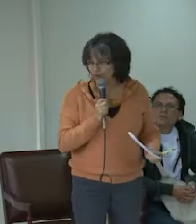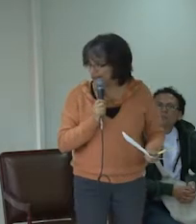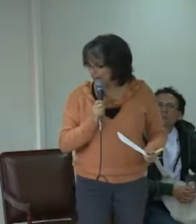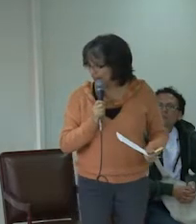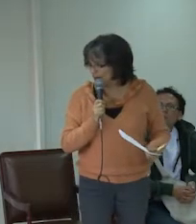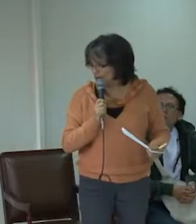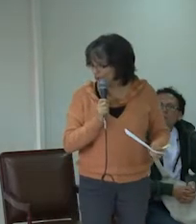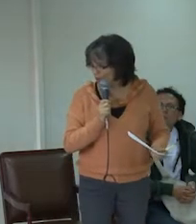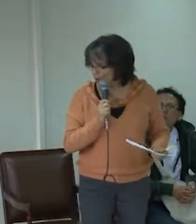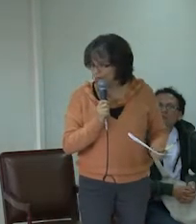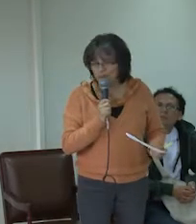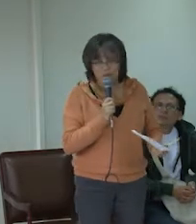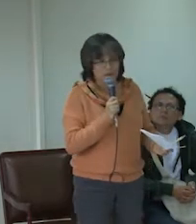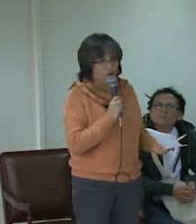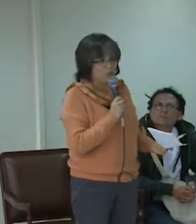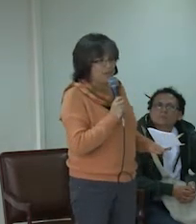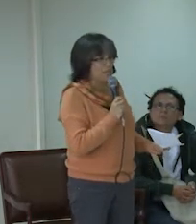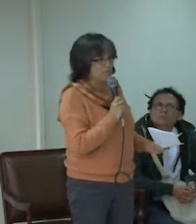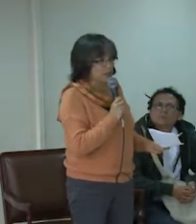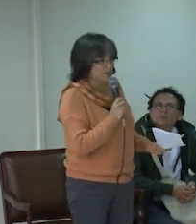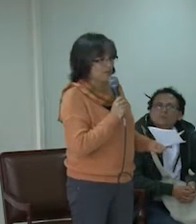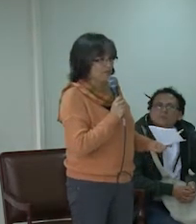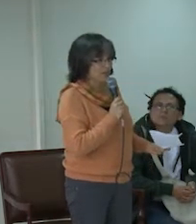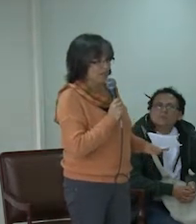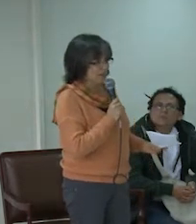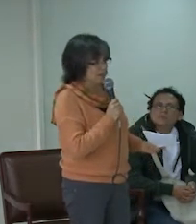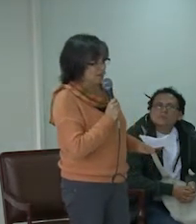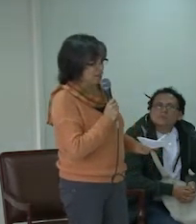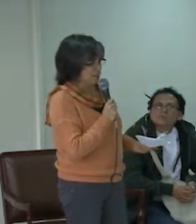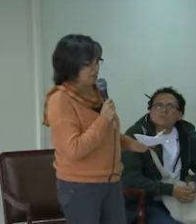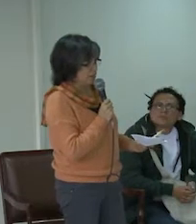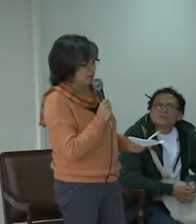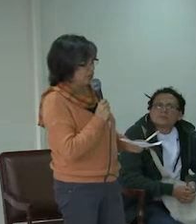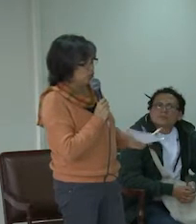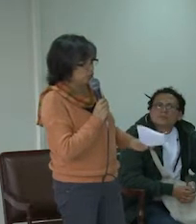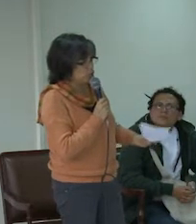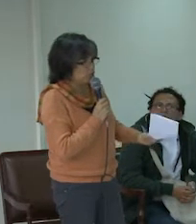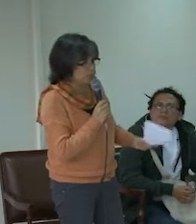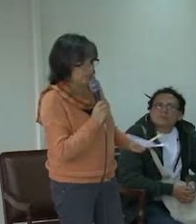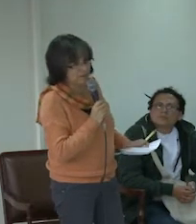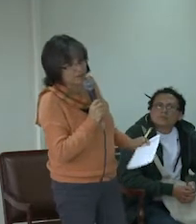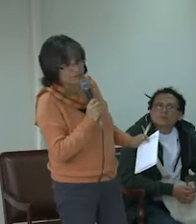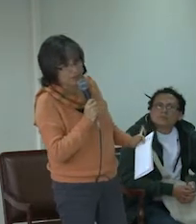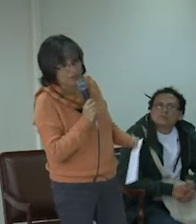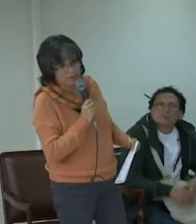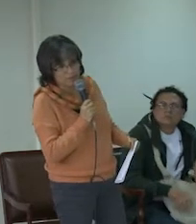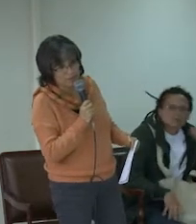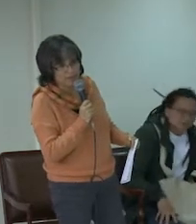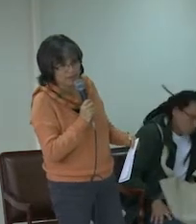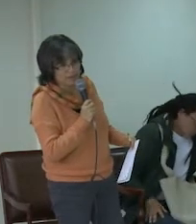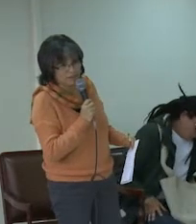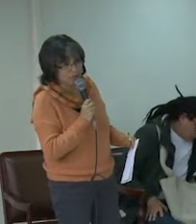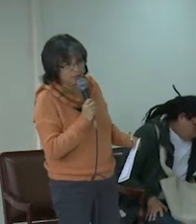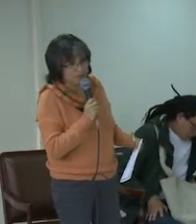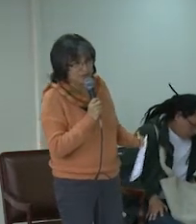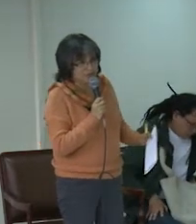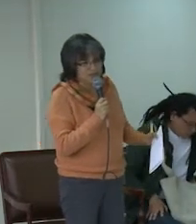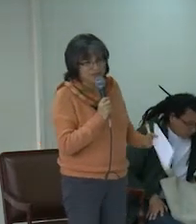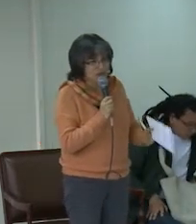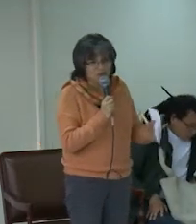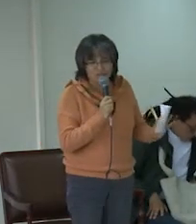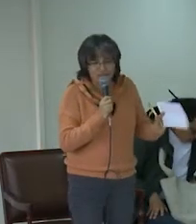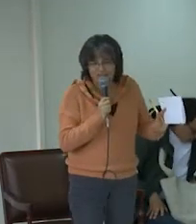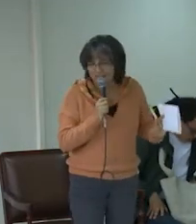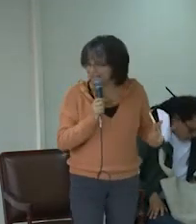tratando de buscar como el espacio en ese otro orden que surgía en América Latina en los